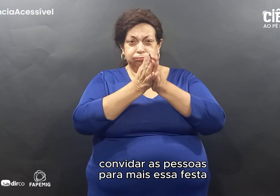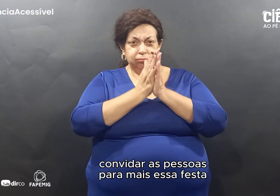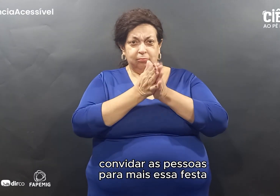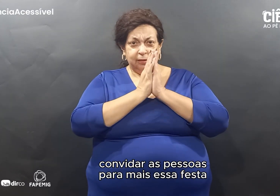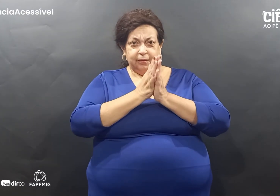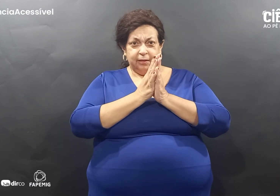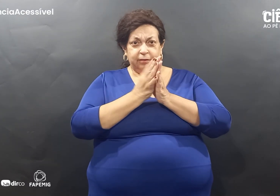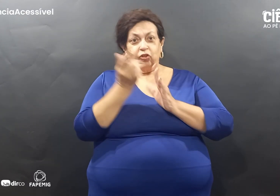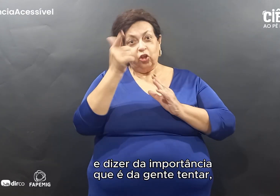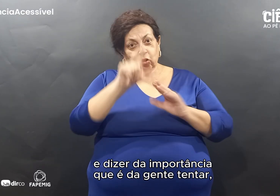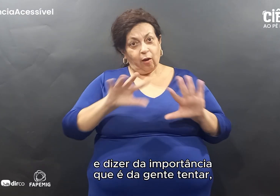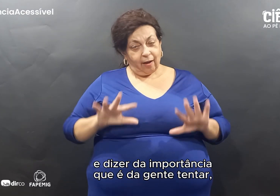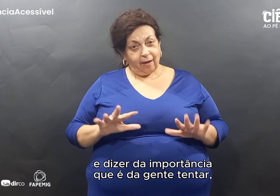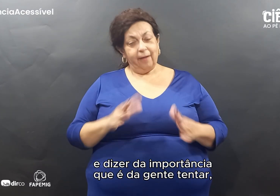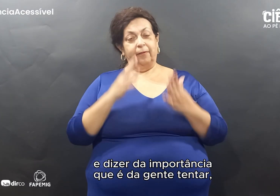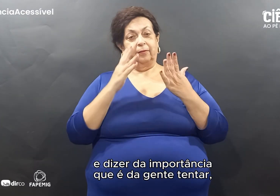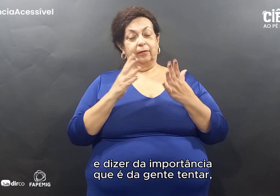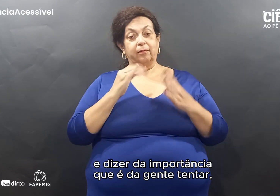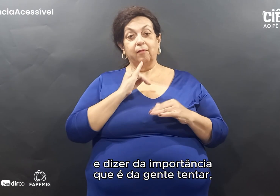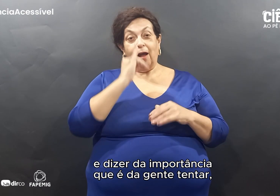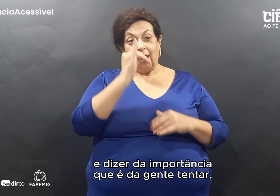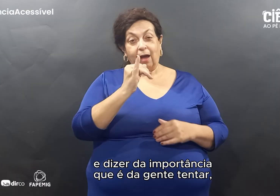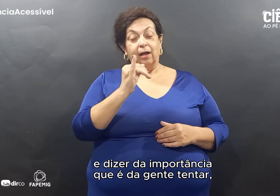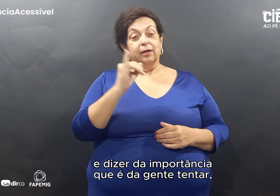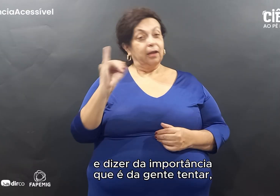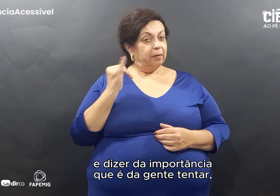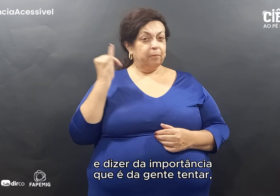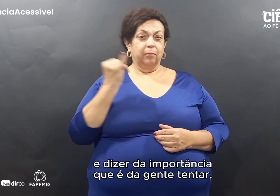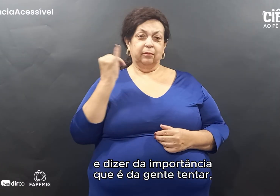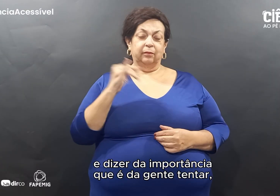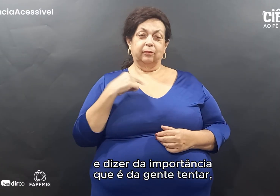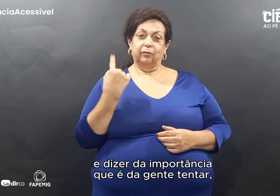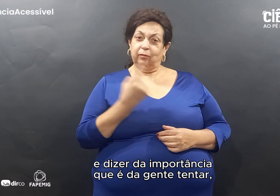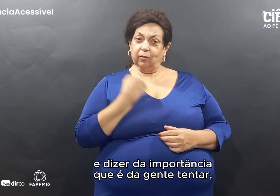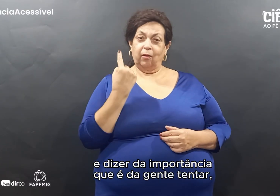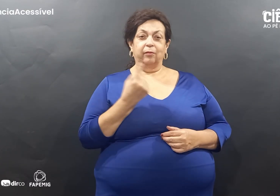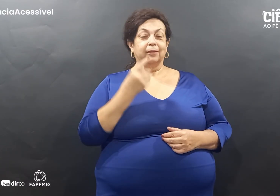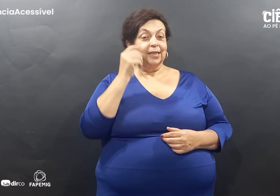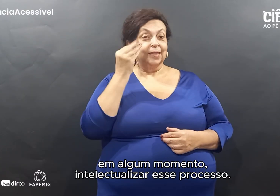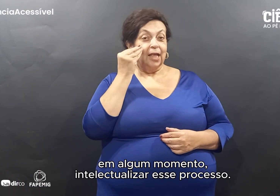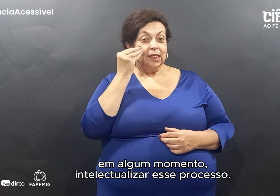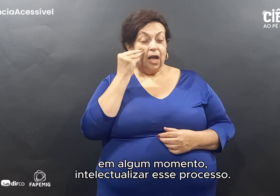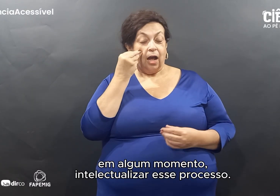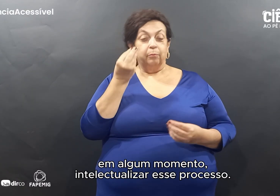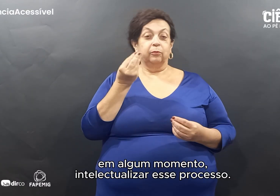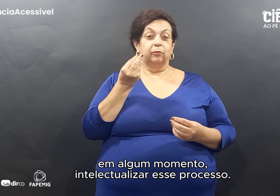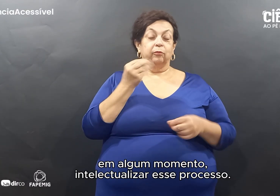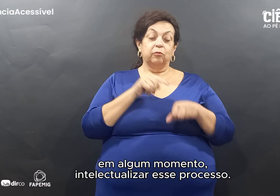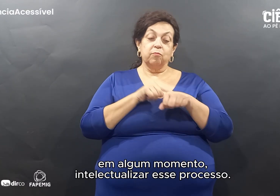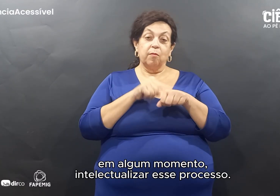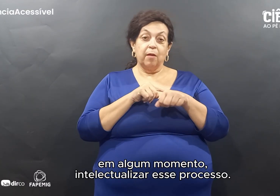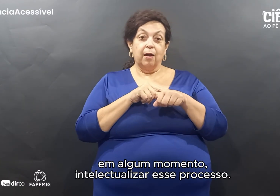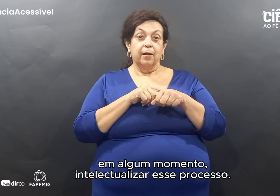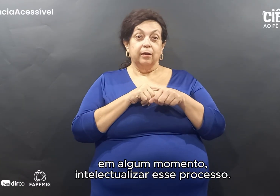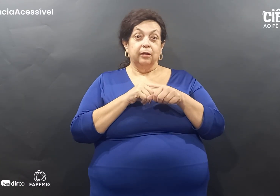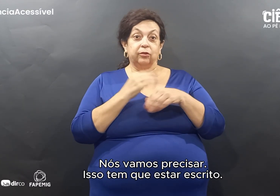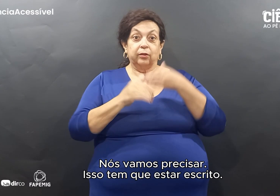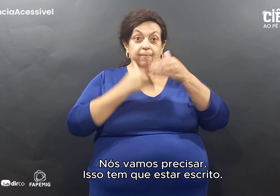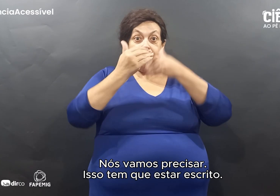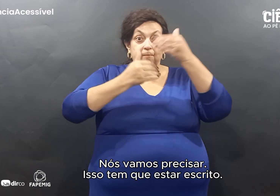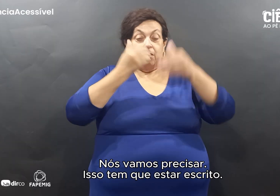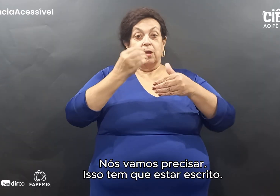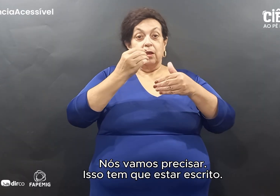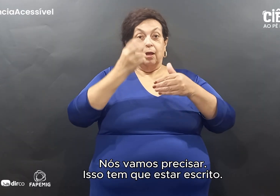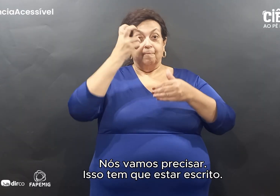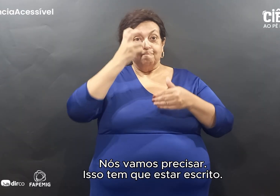mais essa festa e dizer da importância que é da gente tentar, em algum momento, intelectualizar esse processo. Nós